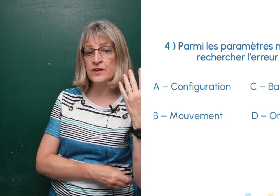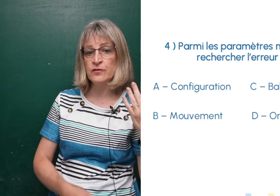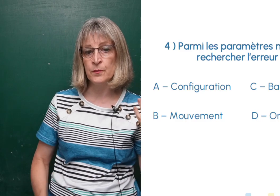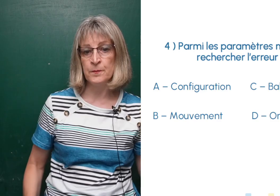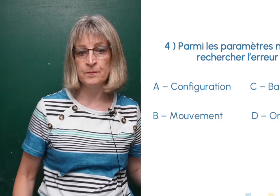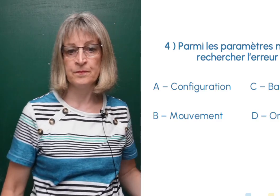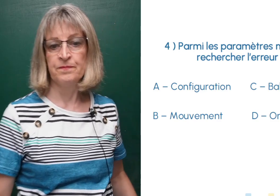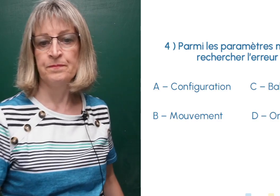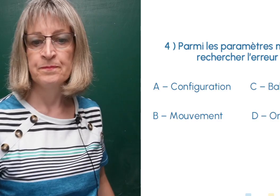orientation.